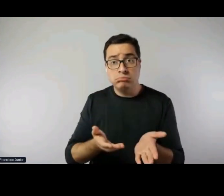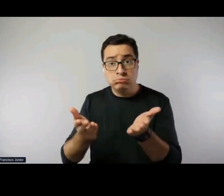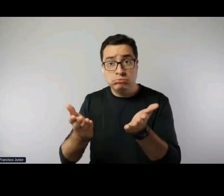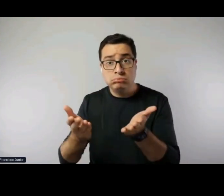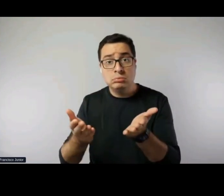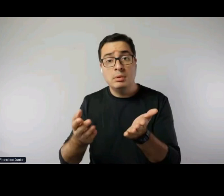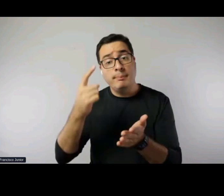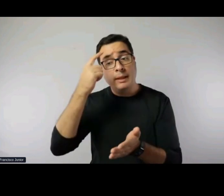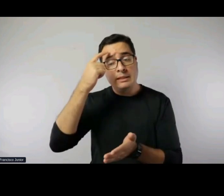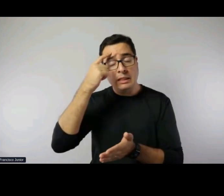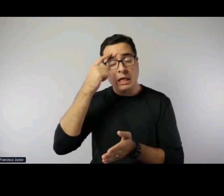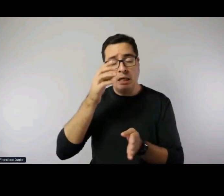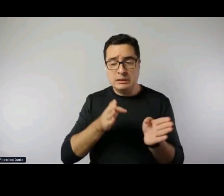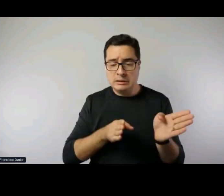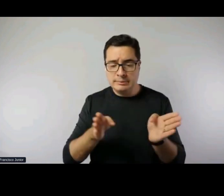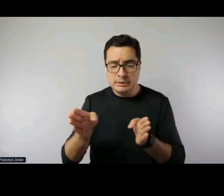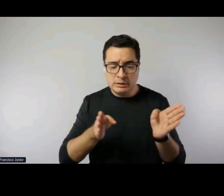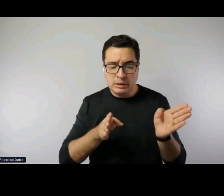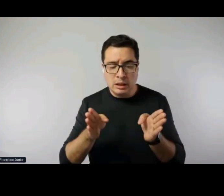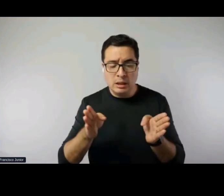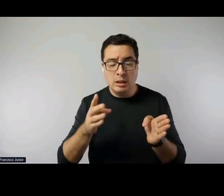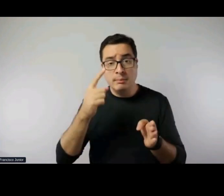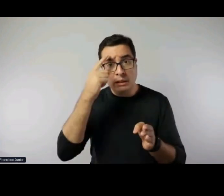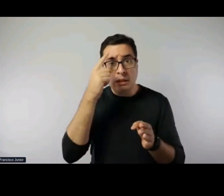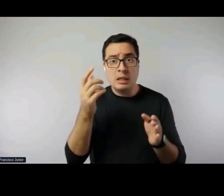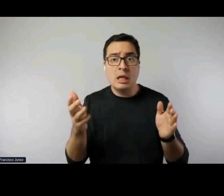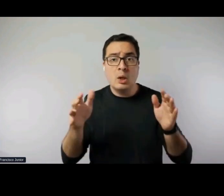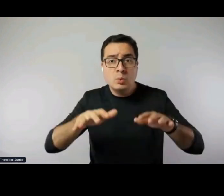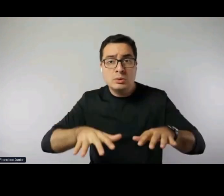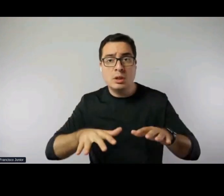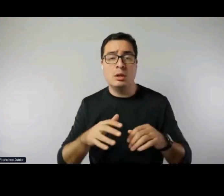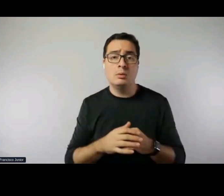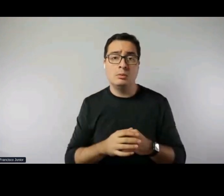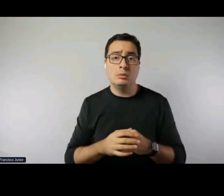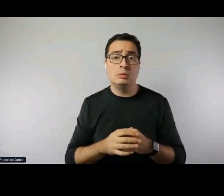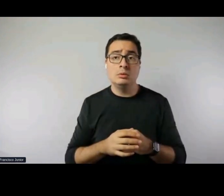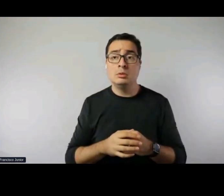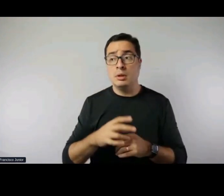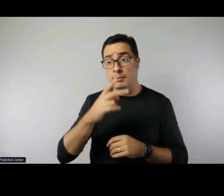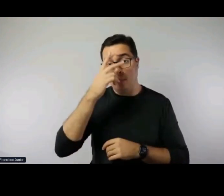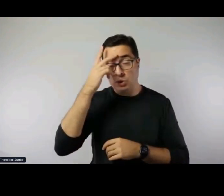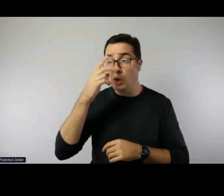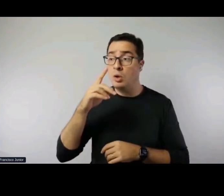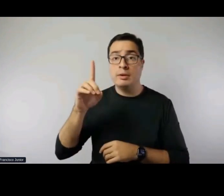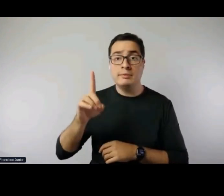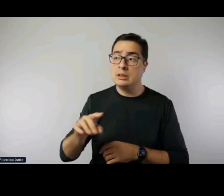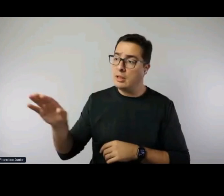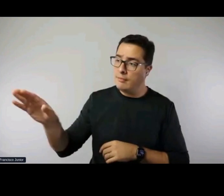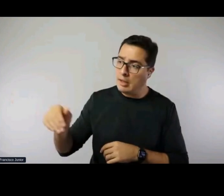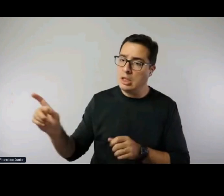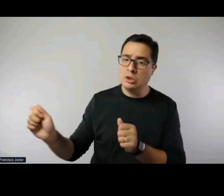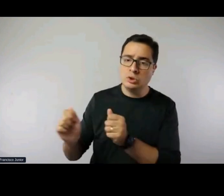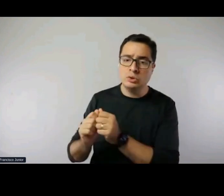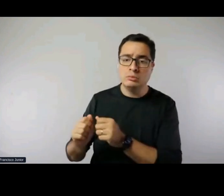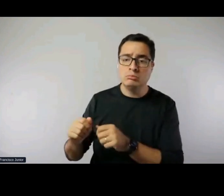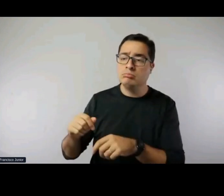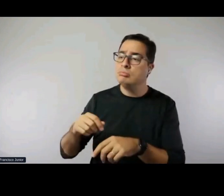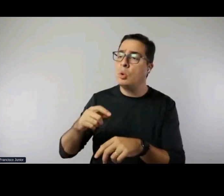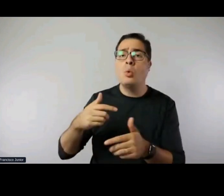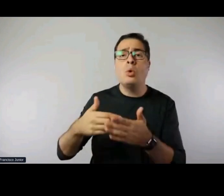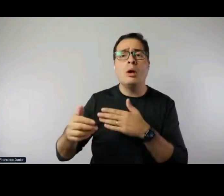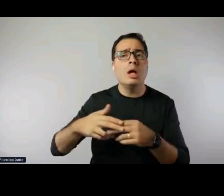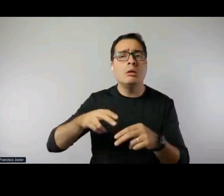na acessibilidade, na inclusão, que contratasse pessoas com deficiência e colocasse elas em todas as